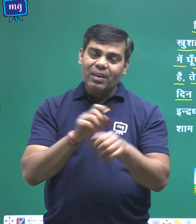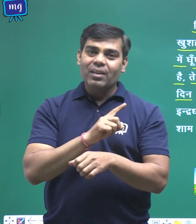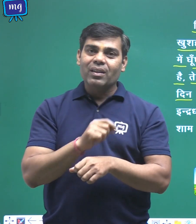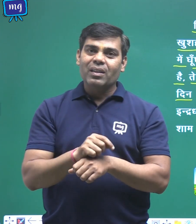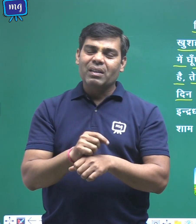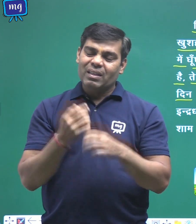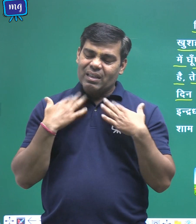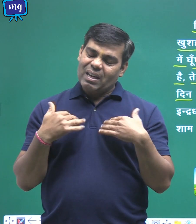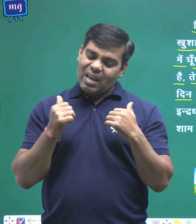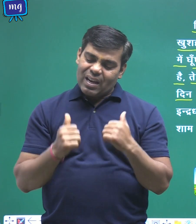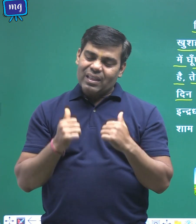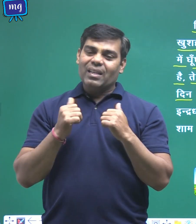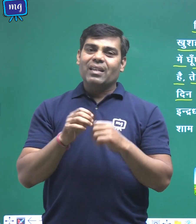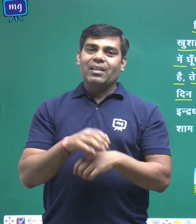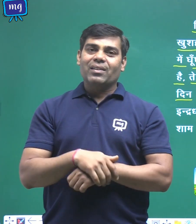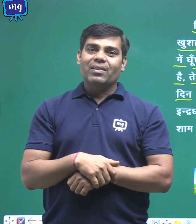रहता है,